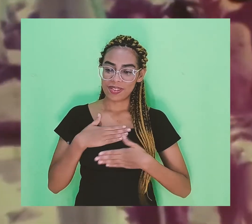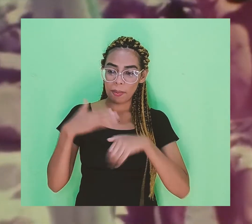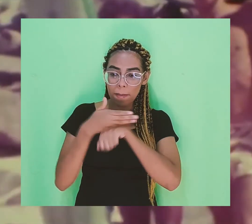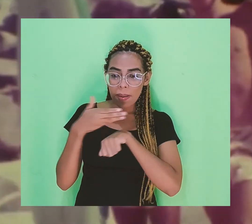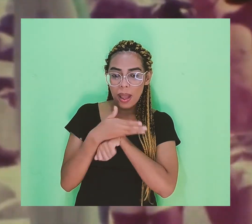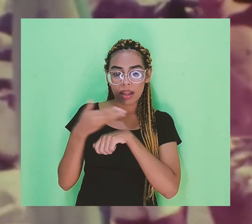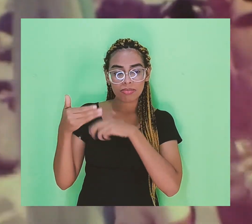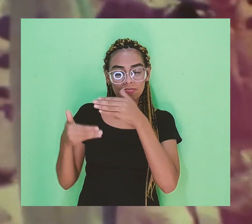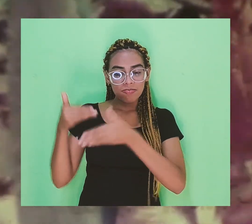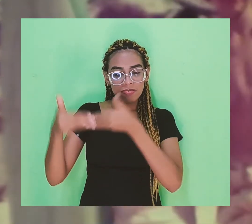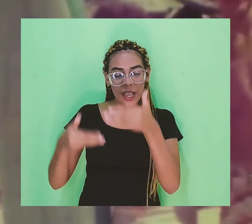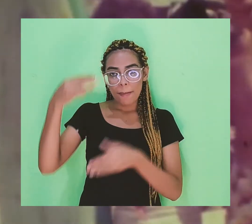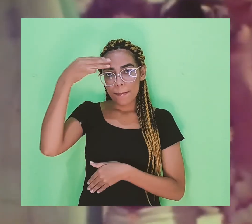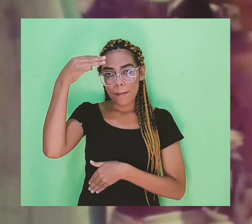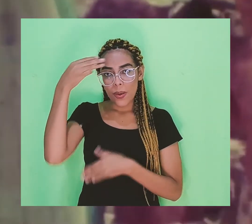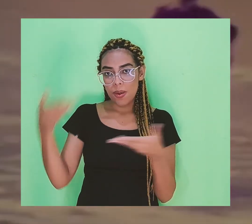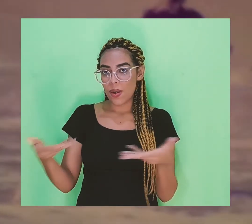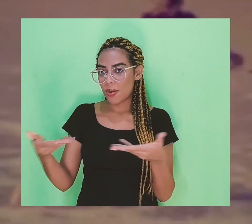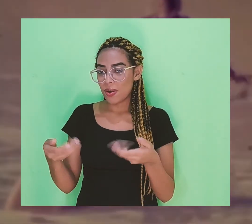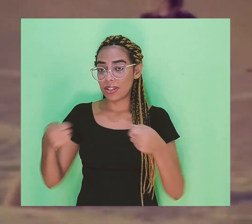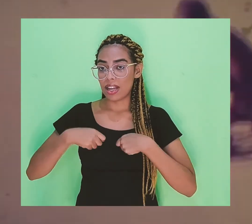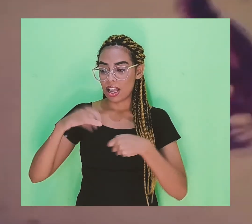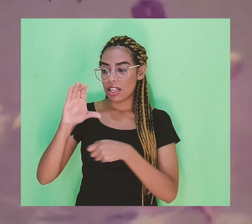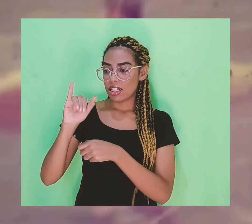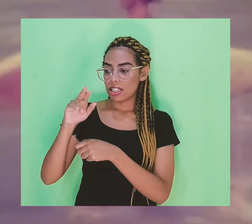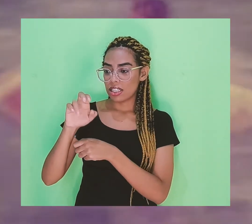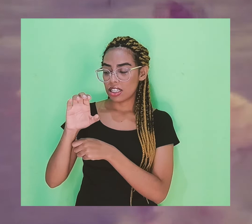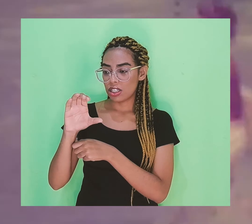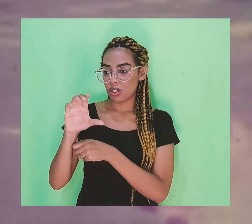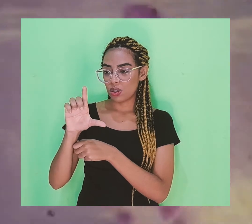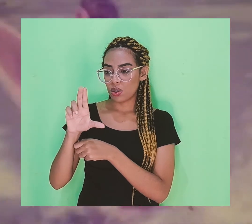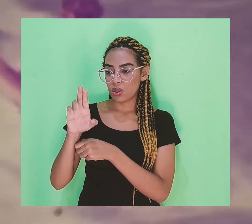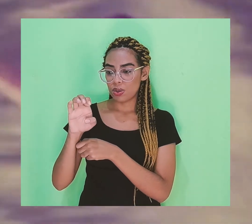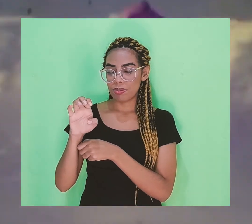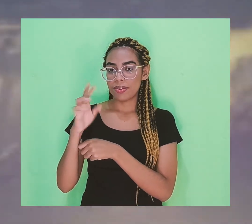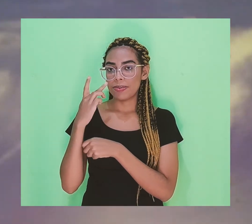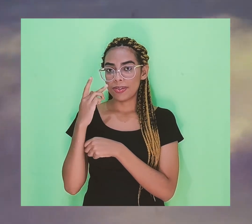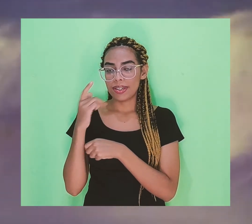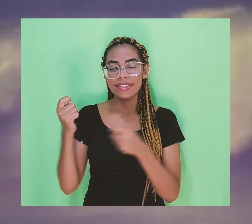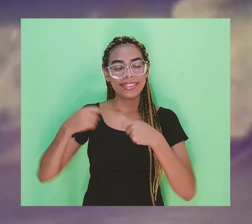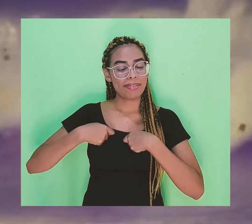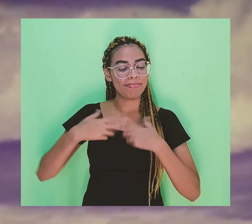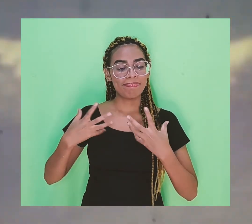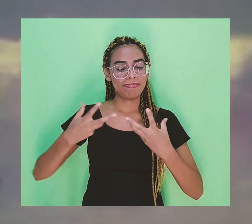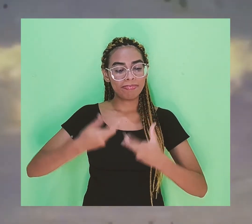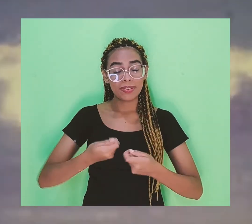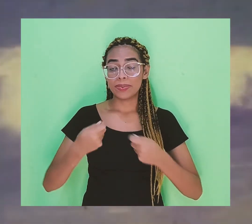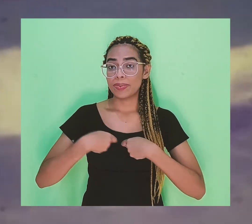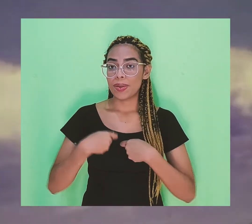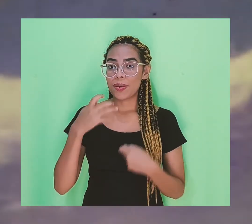né? Dessa construção de memória que a gente está fazendo dos cineclubes cearenses, né? Eu acho que,